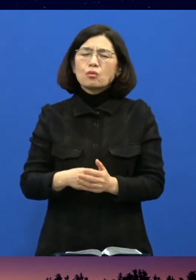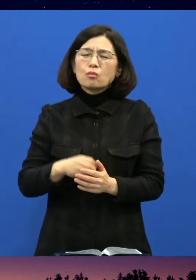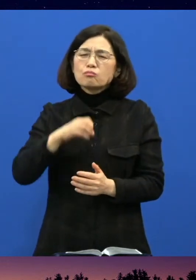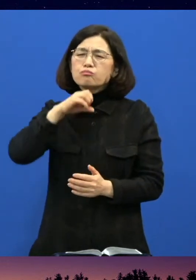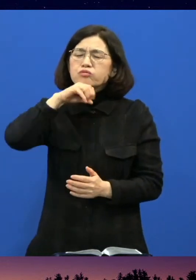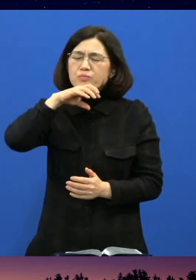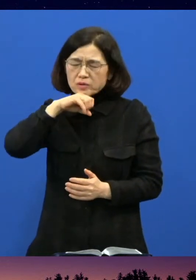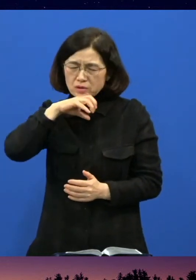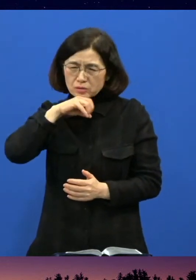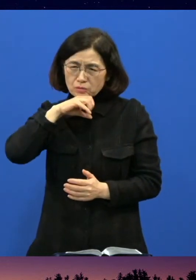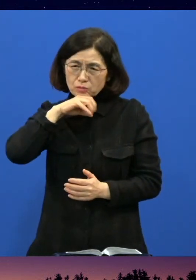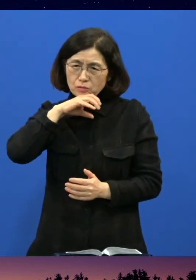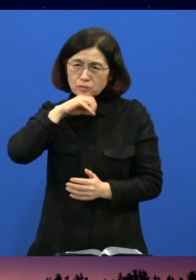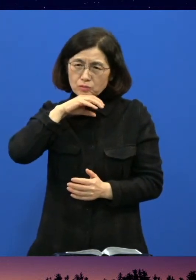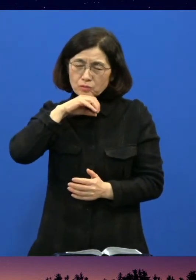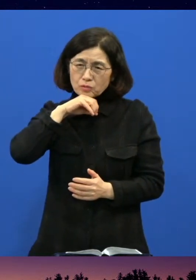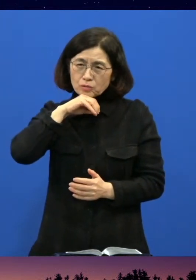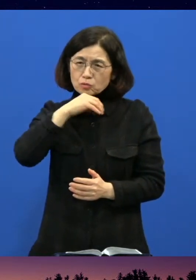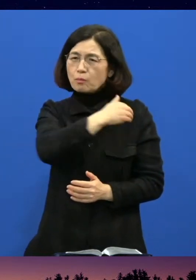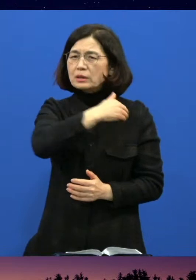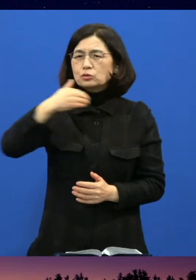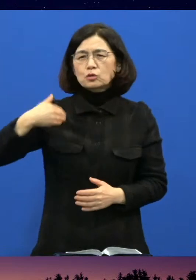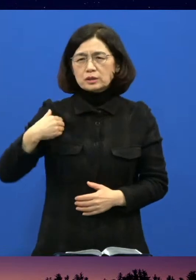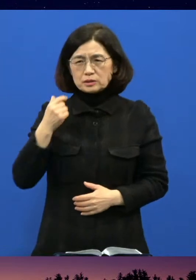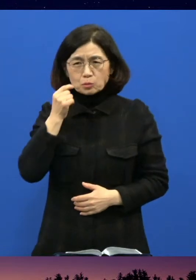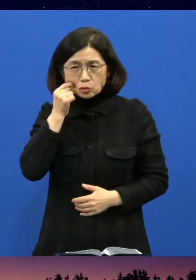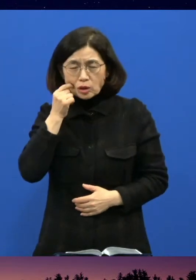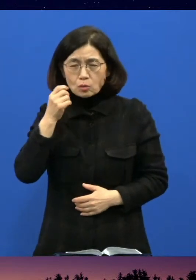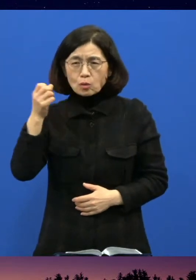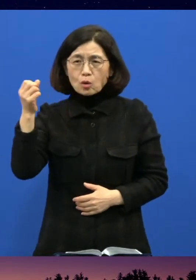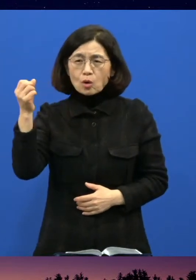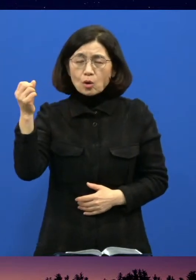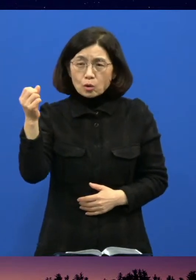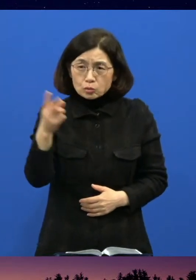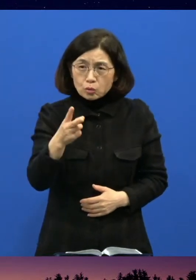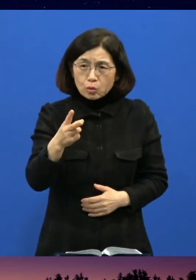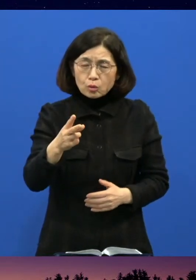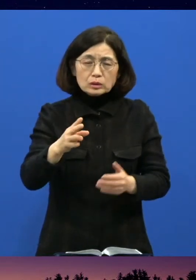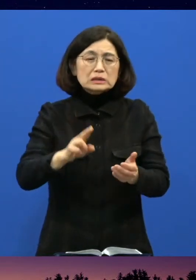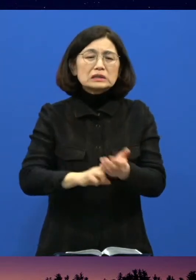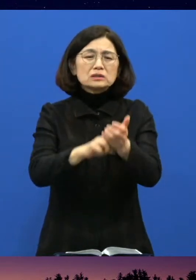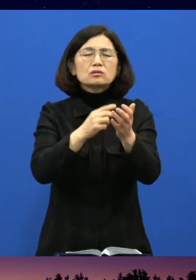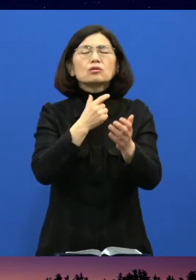얼마 못 가면 또 다른 기적을 원하는데 그건 뭐예요? 무당 종교하고 똑같은 거예요.